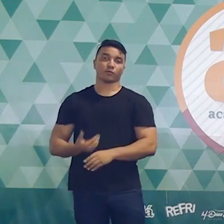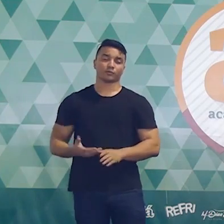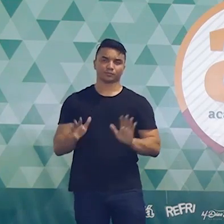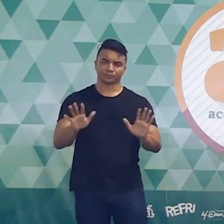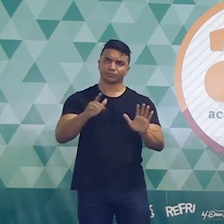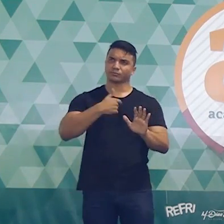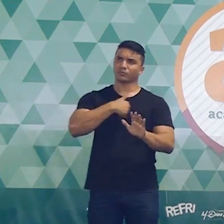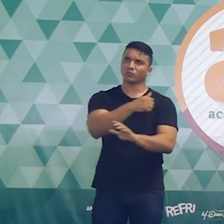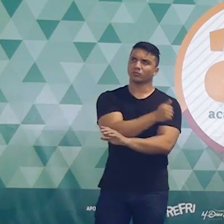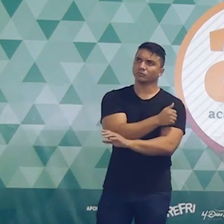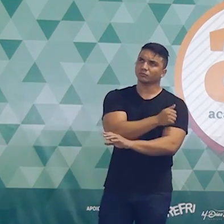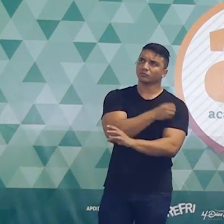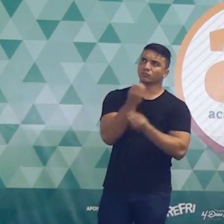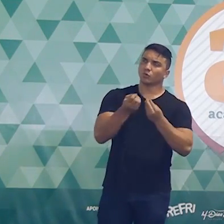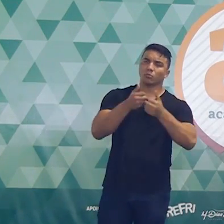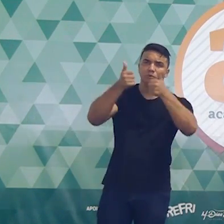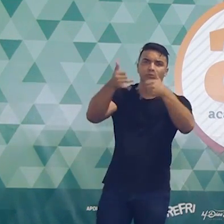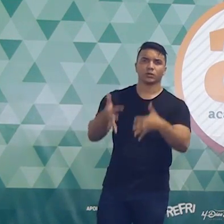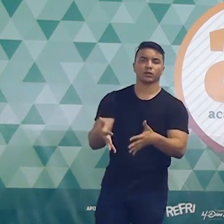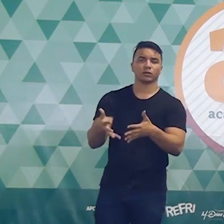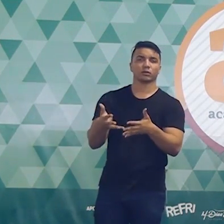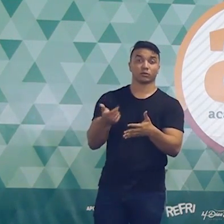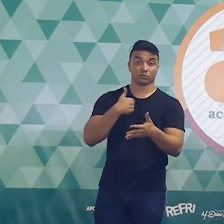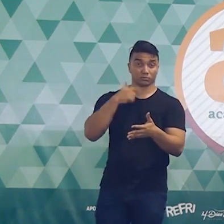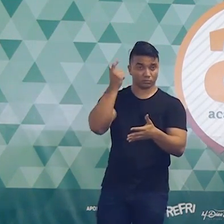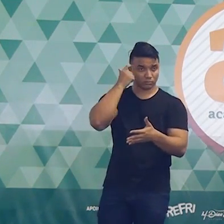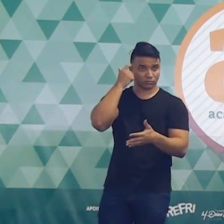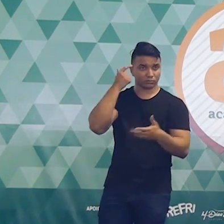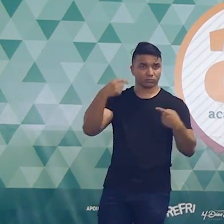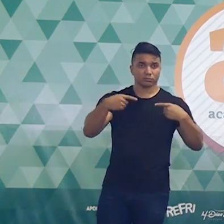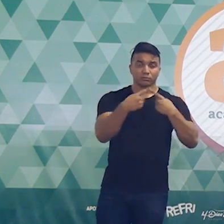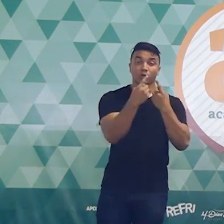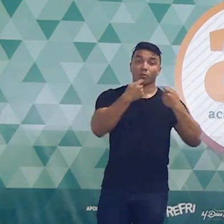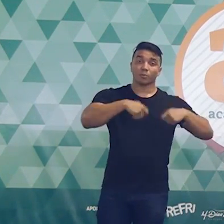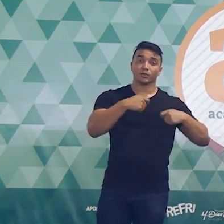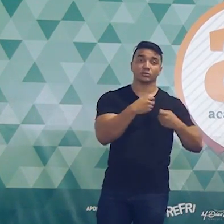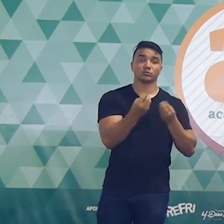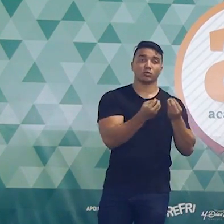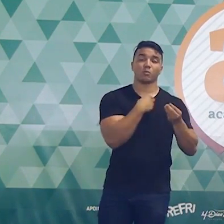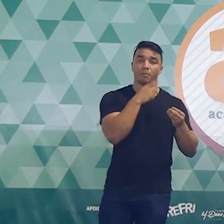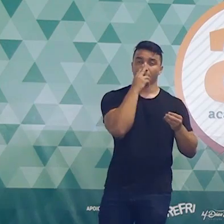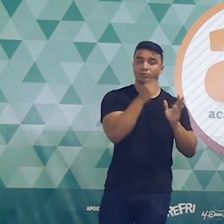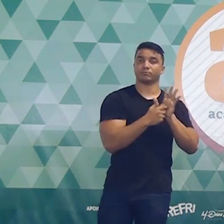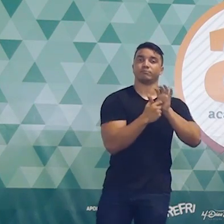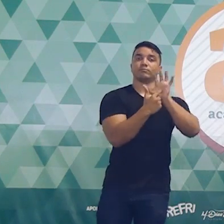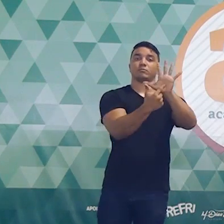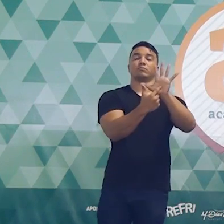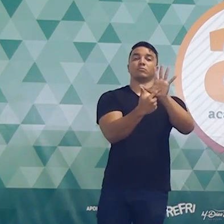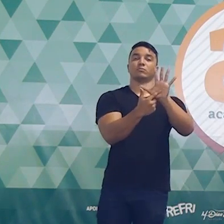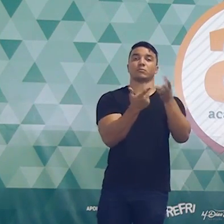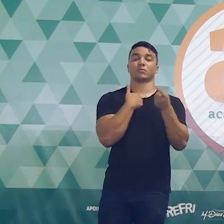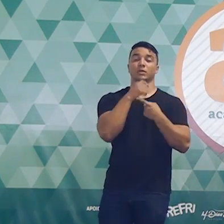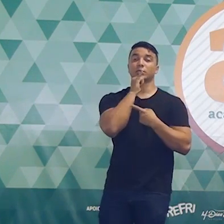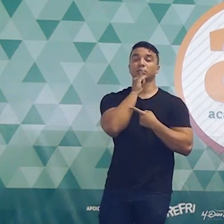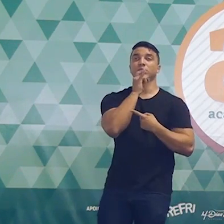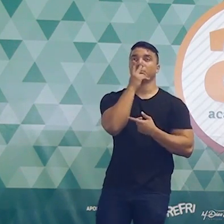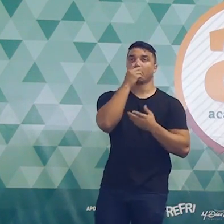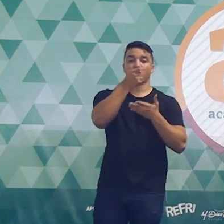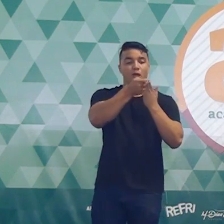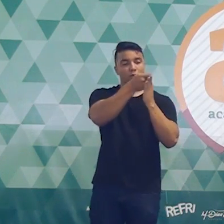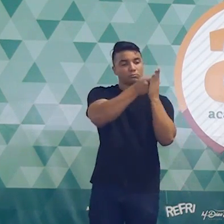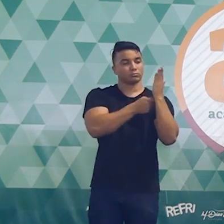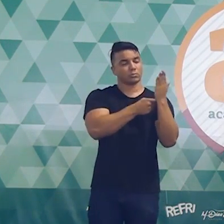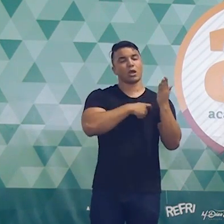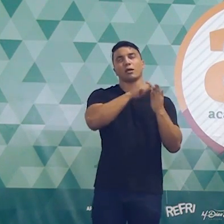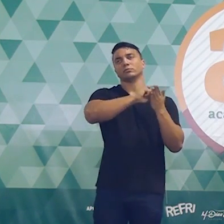aluno, eu preciso saber explicitar isso. Pessoal, vocês estão me entendendo? Eu preciso saber explicitar isso como aluno. Que não adianta eu pegar uma redação